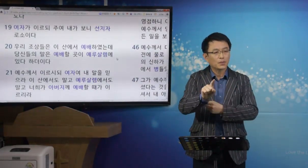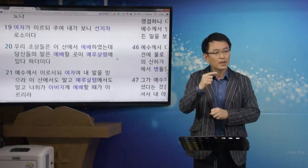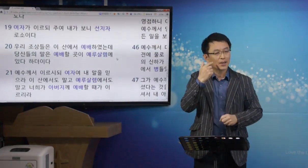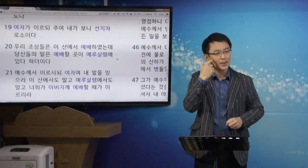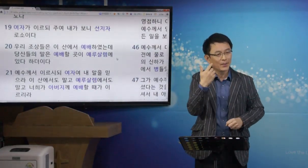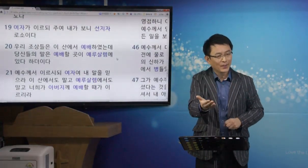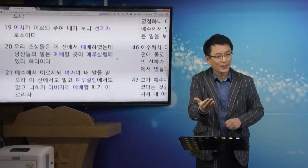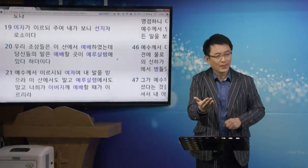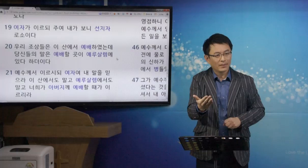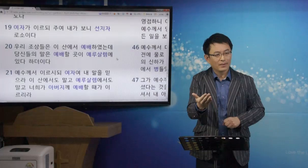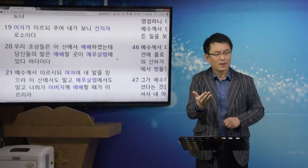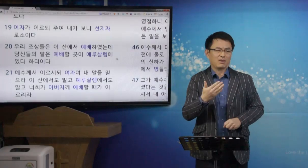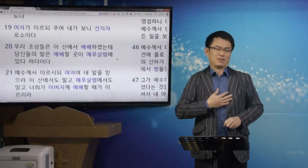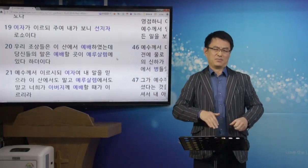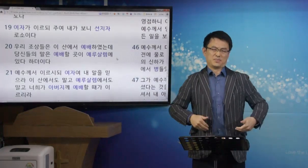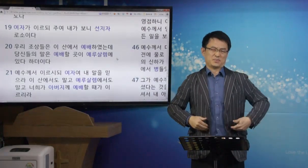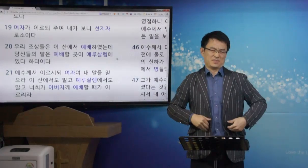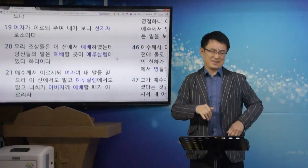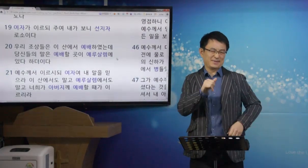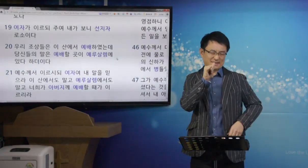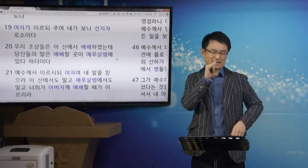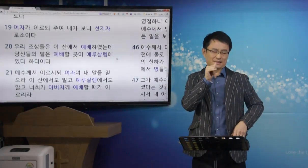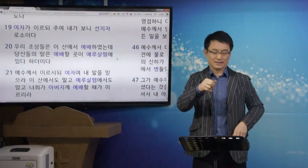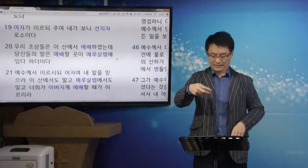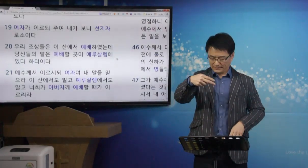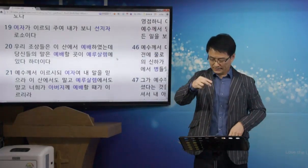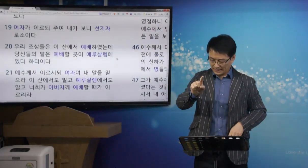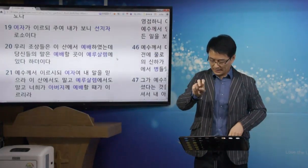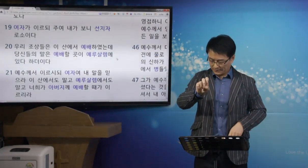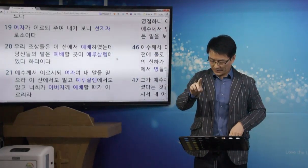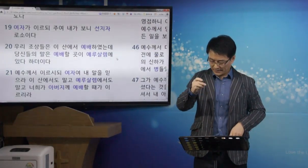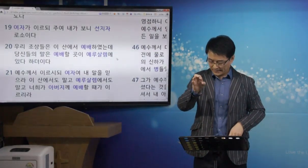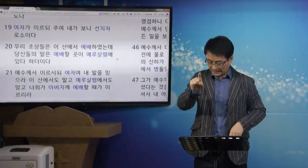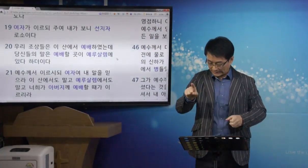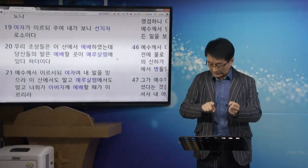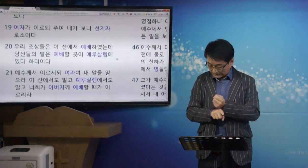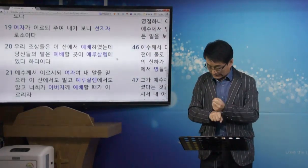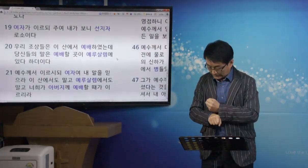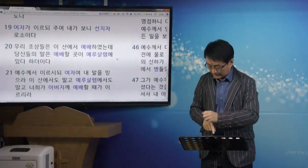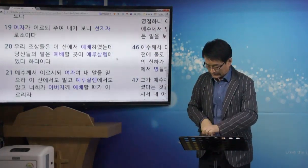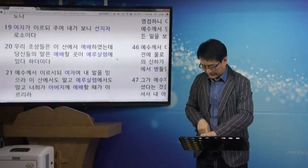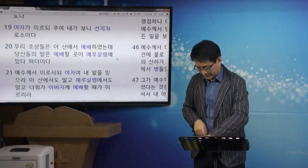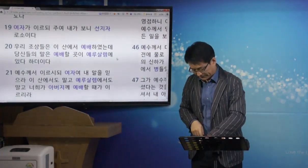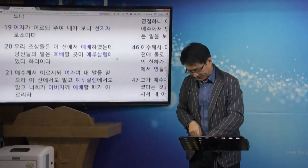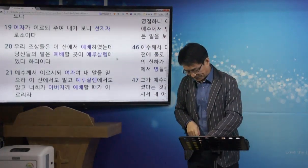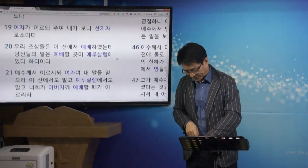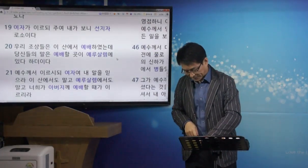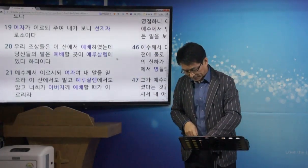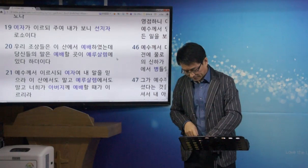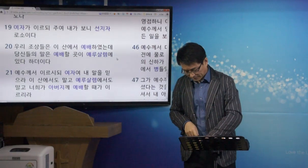뜻은 무엇입니까? 그 사마리아 뜻을 알 필요가 있습니다.